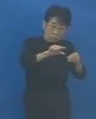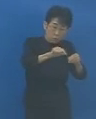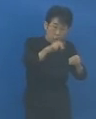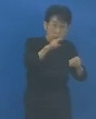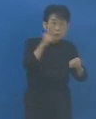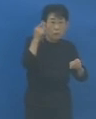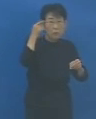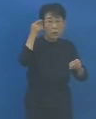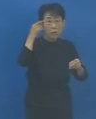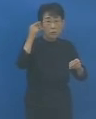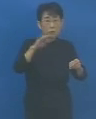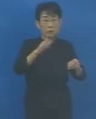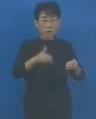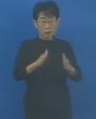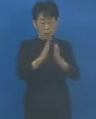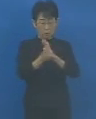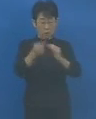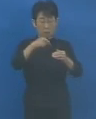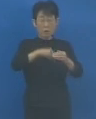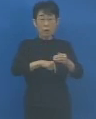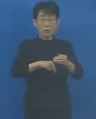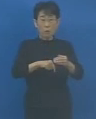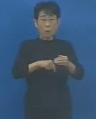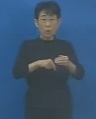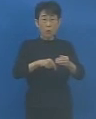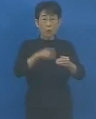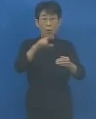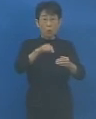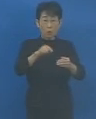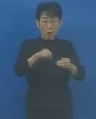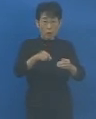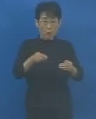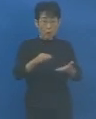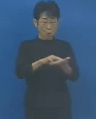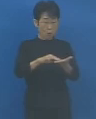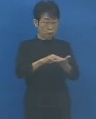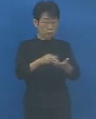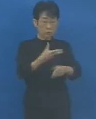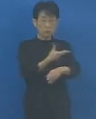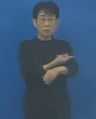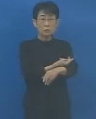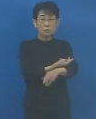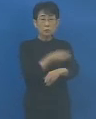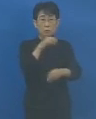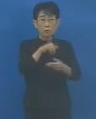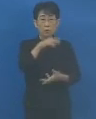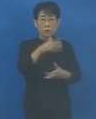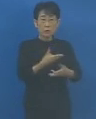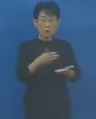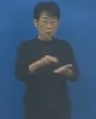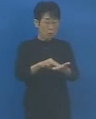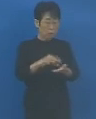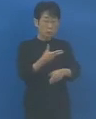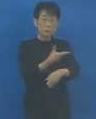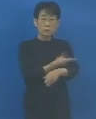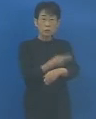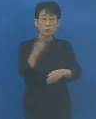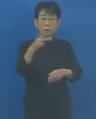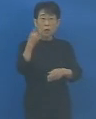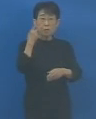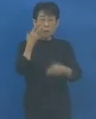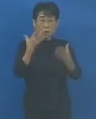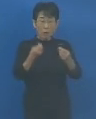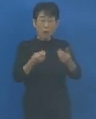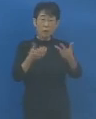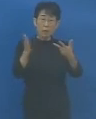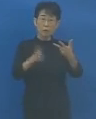ですが、まあ、県内の高齢者のワクチン接種率2回目が7割をもうすでに超えているかと思いますが、感染状況はやはりもう今全国と